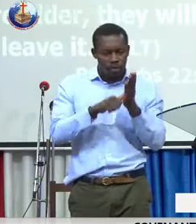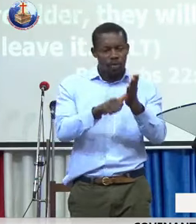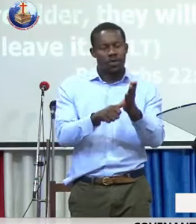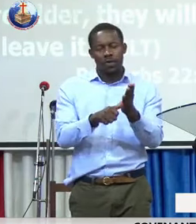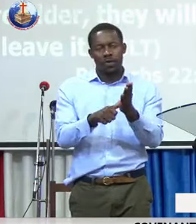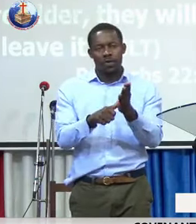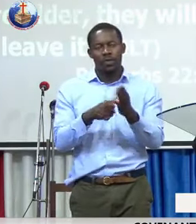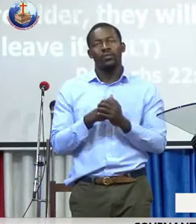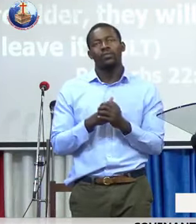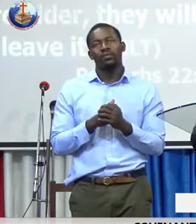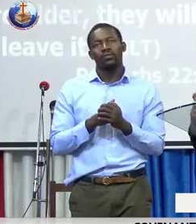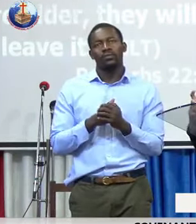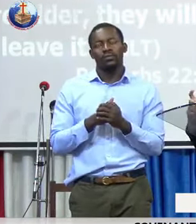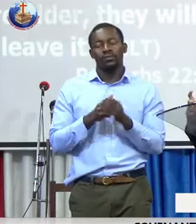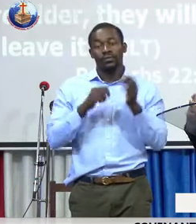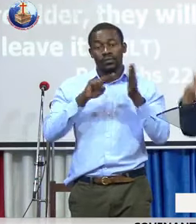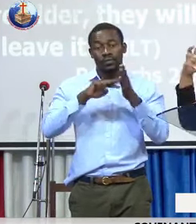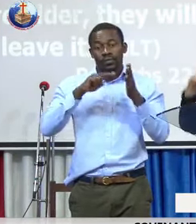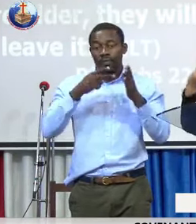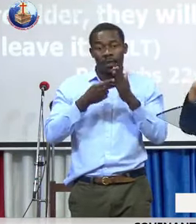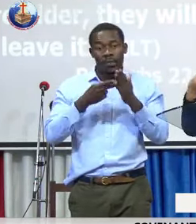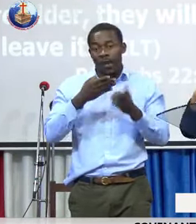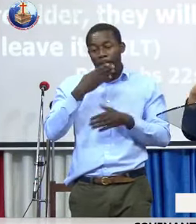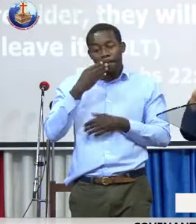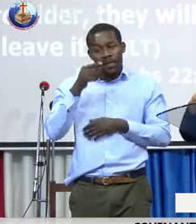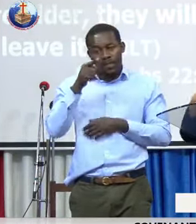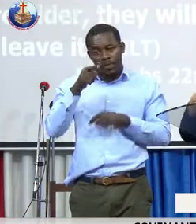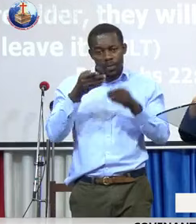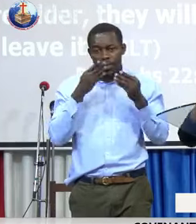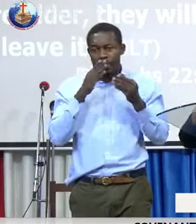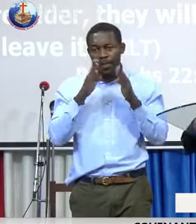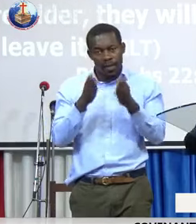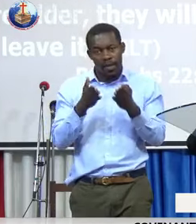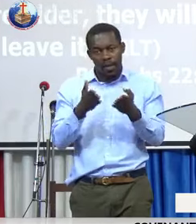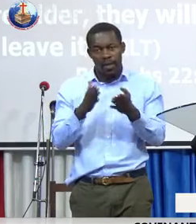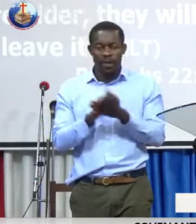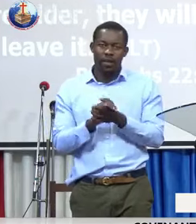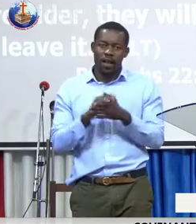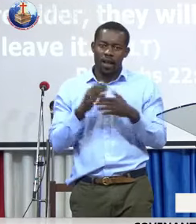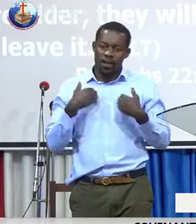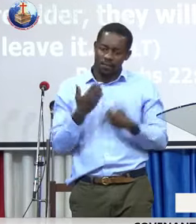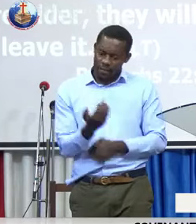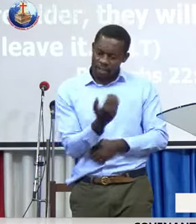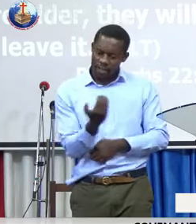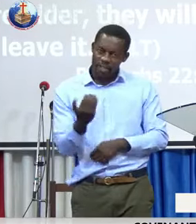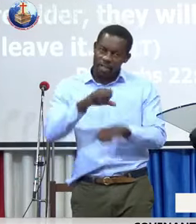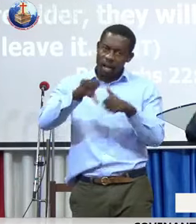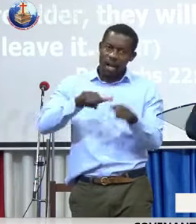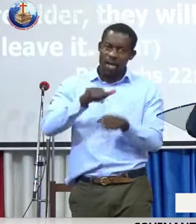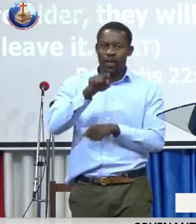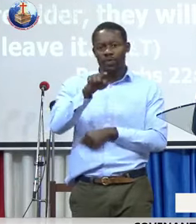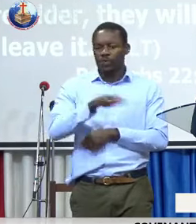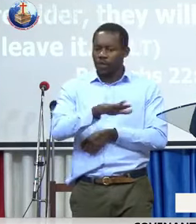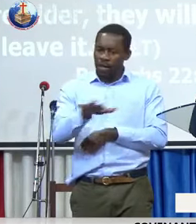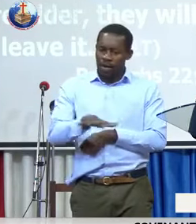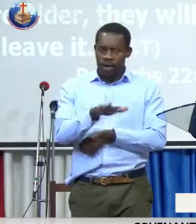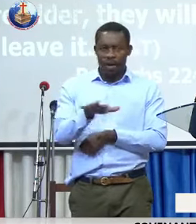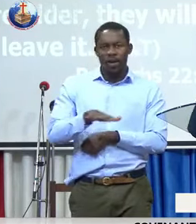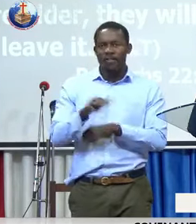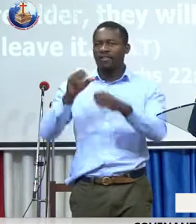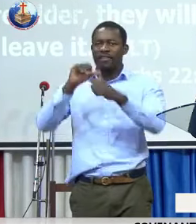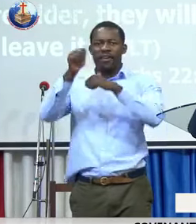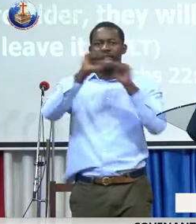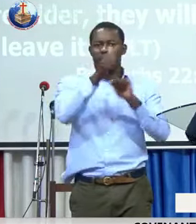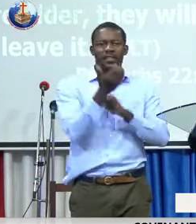kuonyesha, kama ni kufundisha, it means we need to be present with our children. Inamaanisha tunafaa kuwepo na watoto wetu. We are supposed to create time